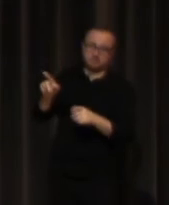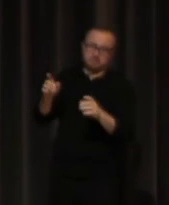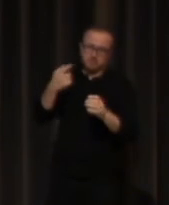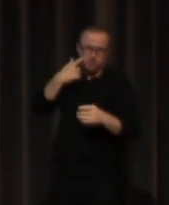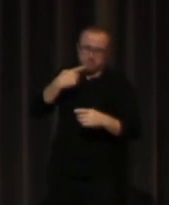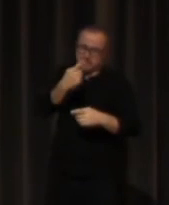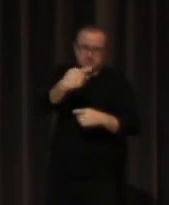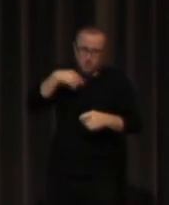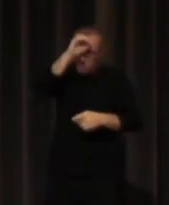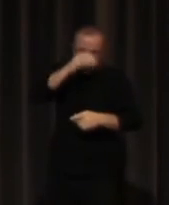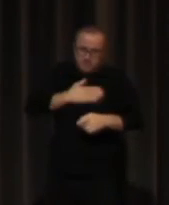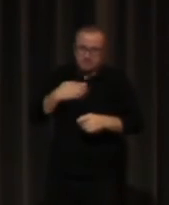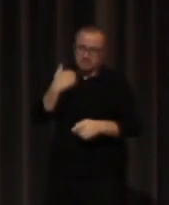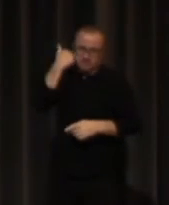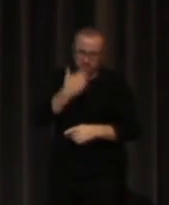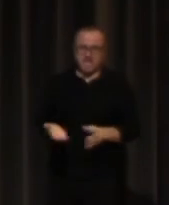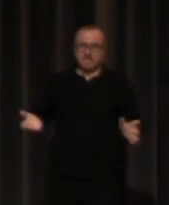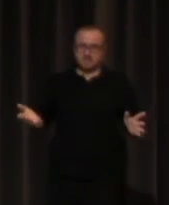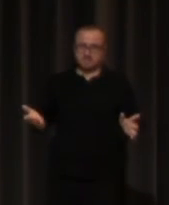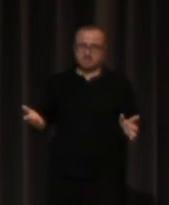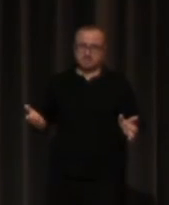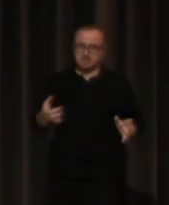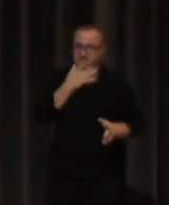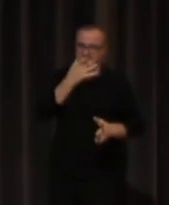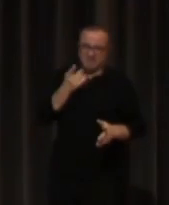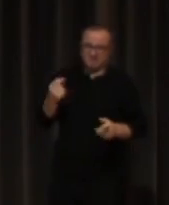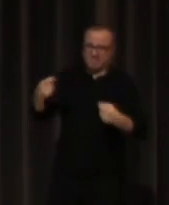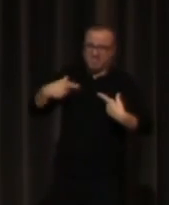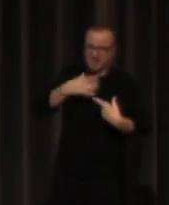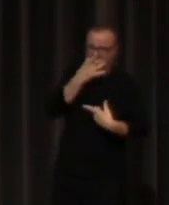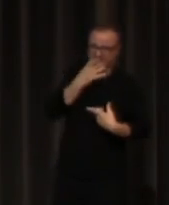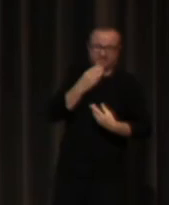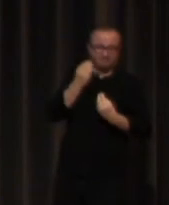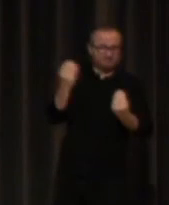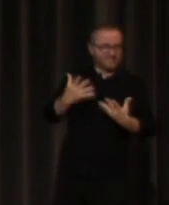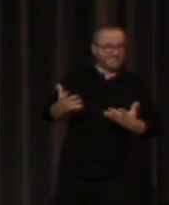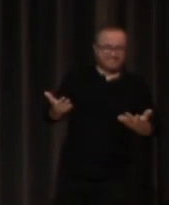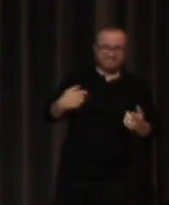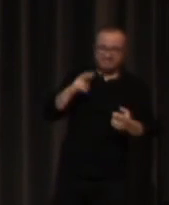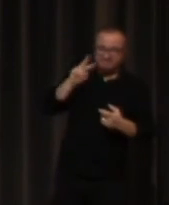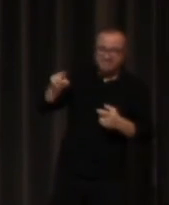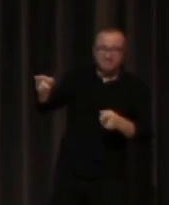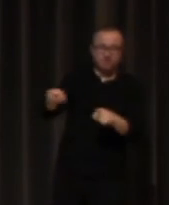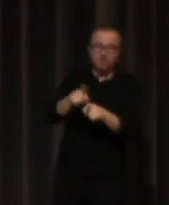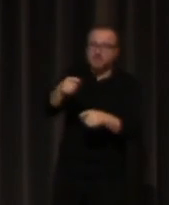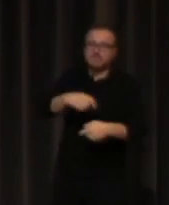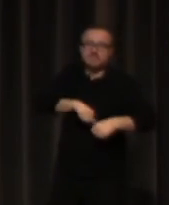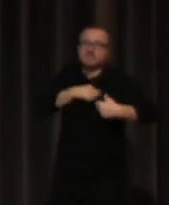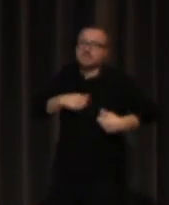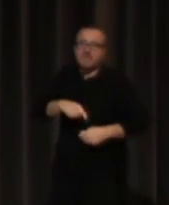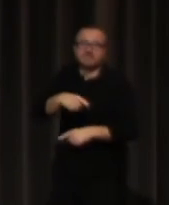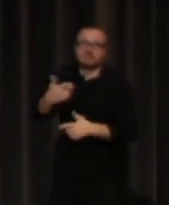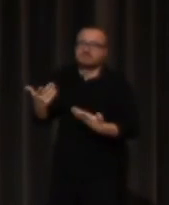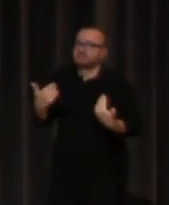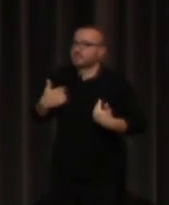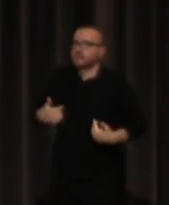lleig, perquè provoca vergonya aliena, perquè hi ha algú que no ha pogut contenir els seus sentiments i ha anat allà